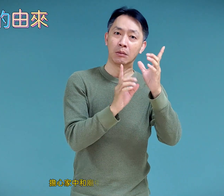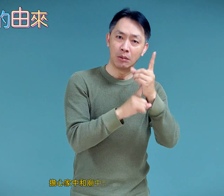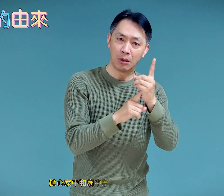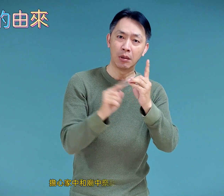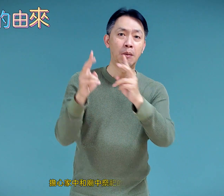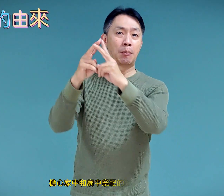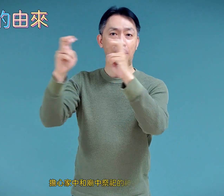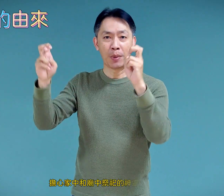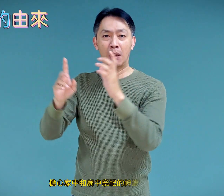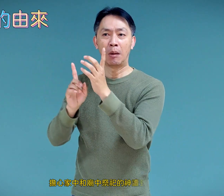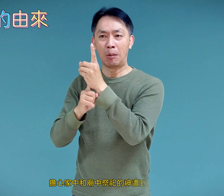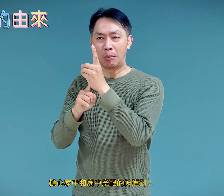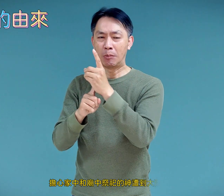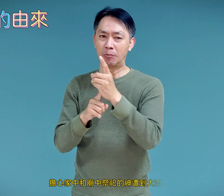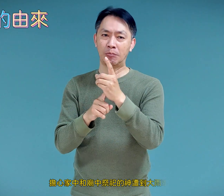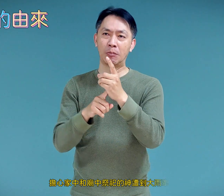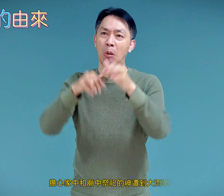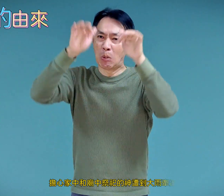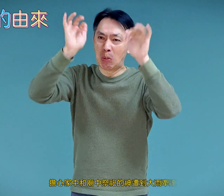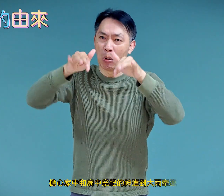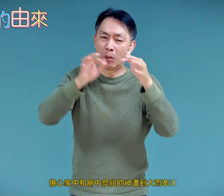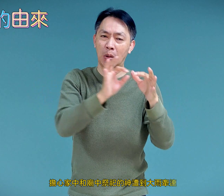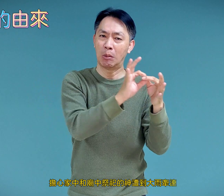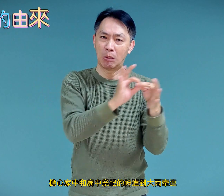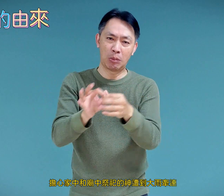中和庙中祭祀的神遭到大雨牵连，